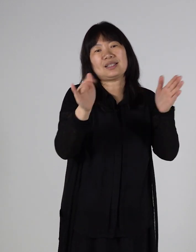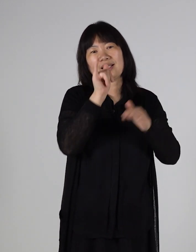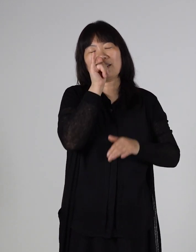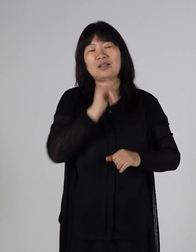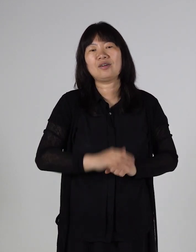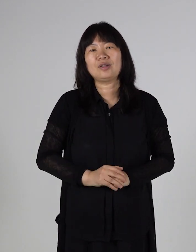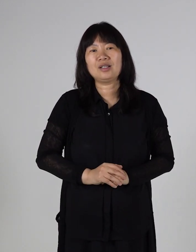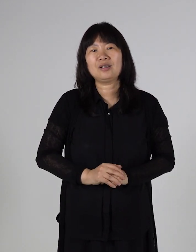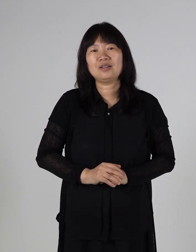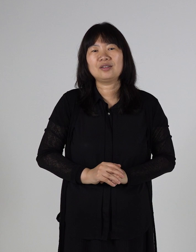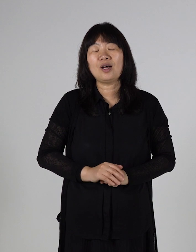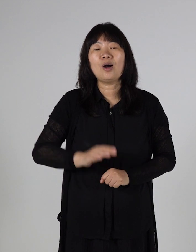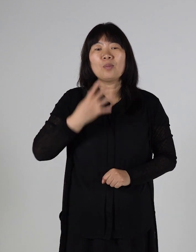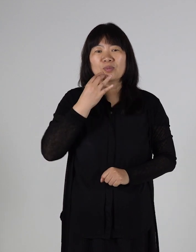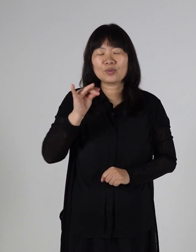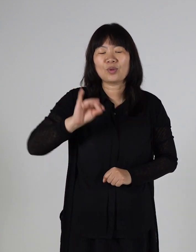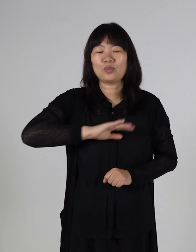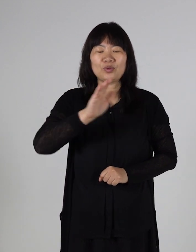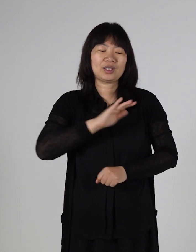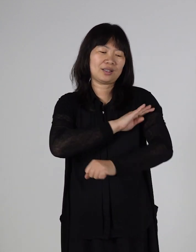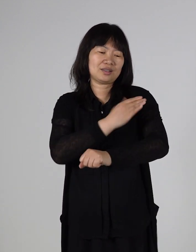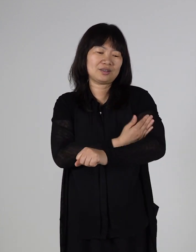우리가 스펙도 준비해야 되고